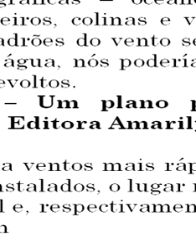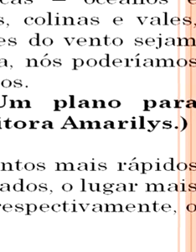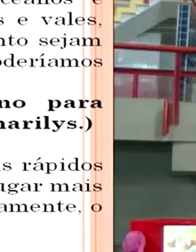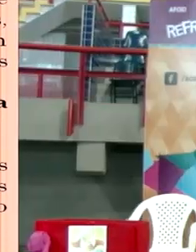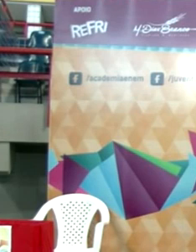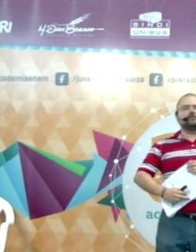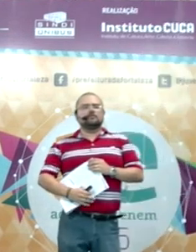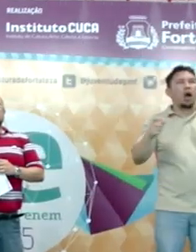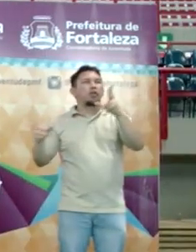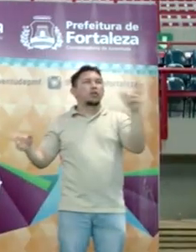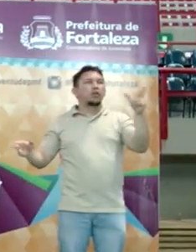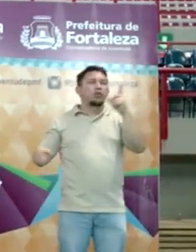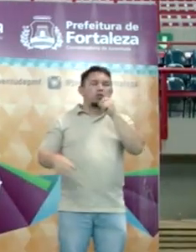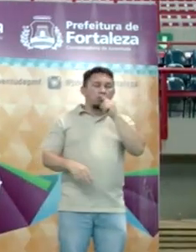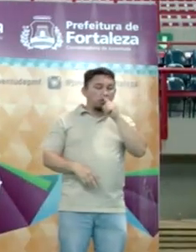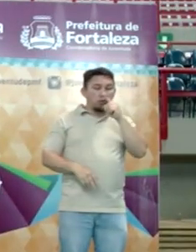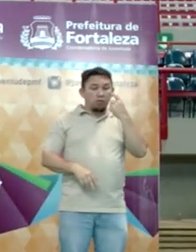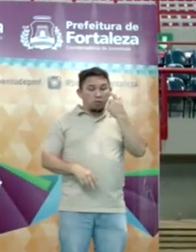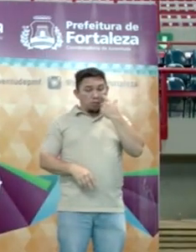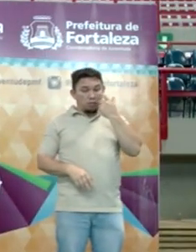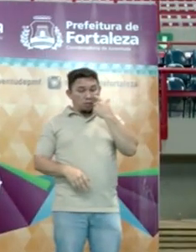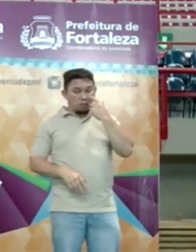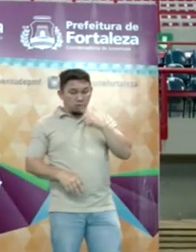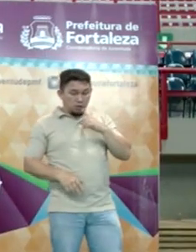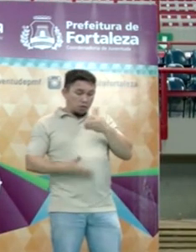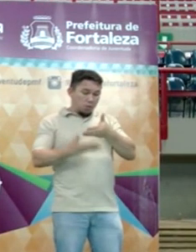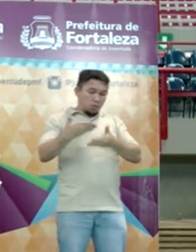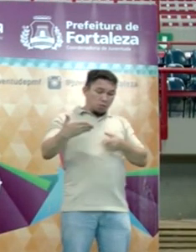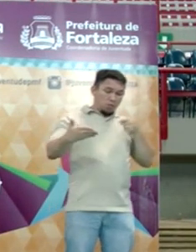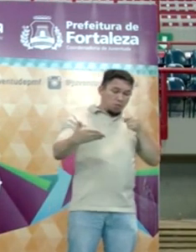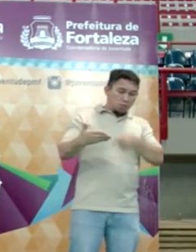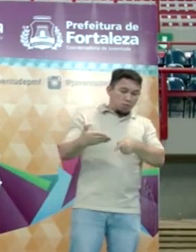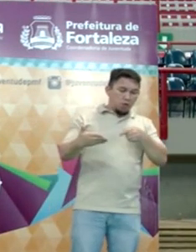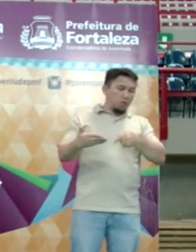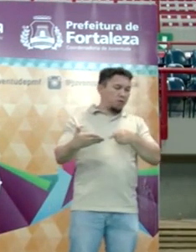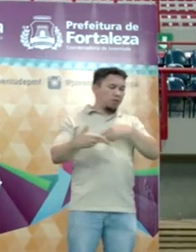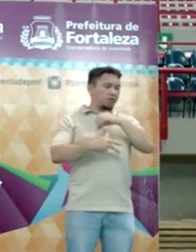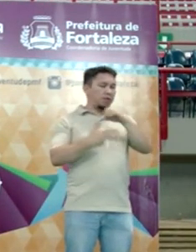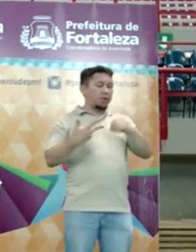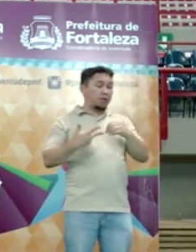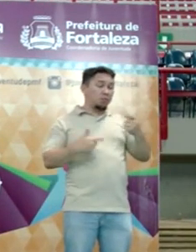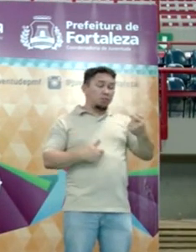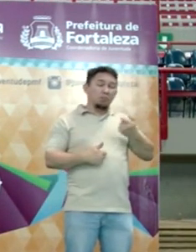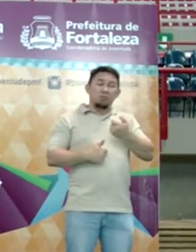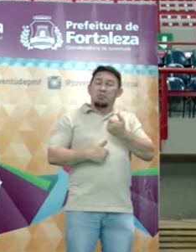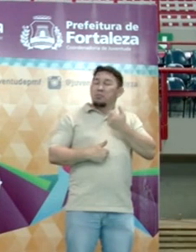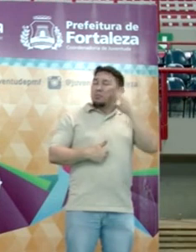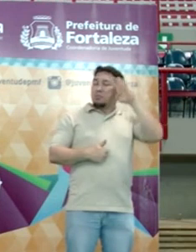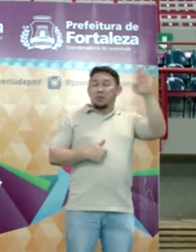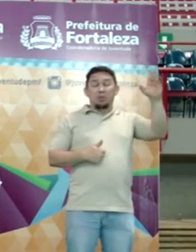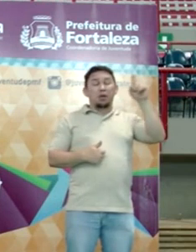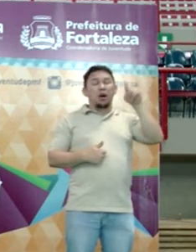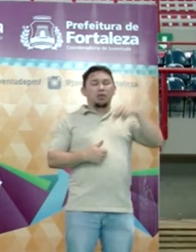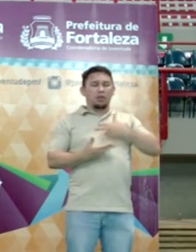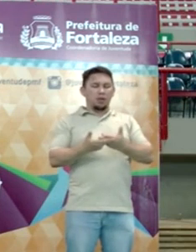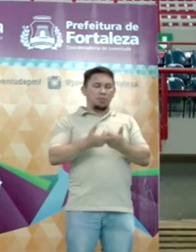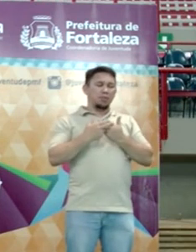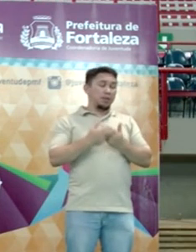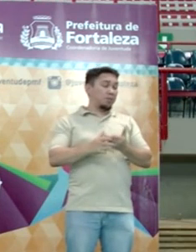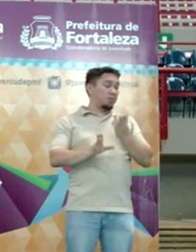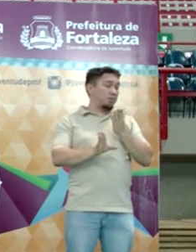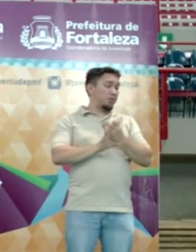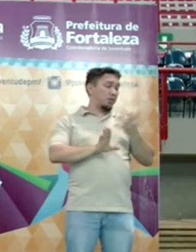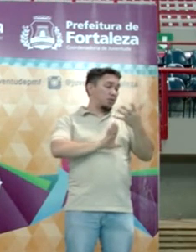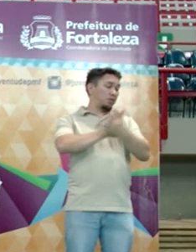revoltos. Um dos grandes lances da prova do Enem é paciência. Tem texto e os